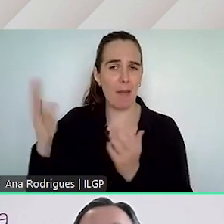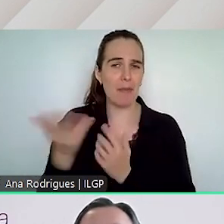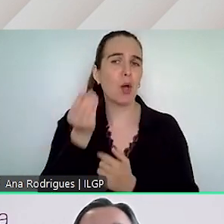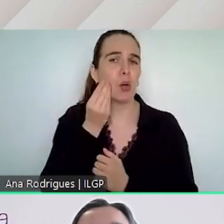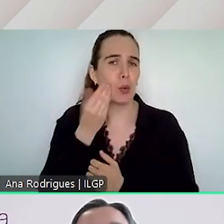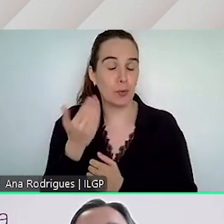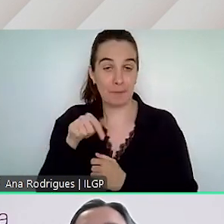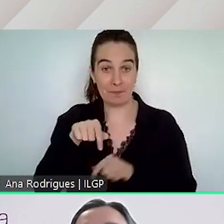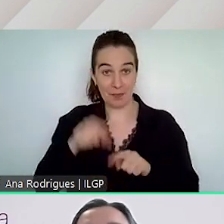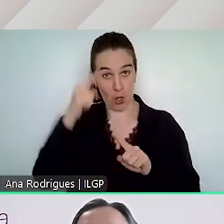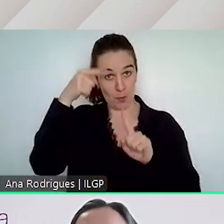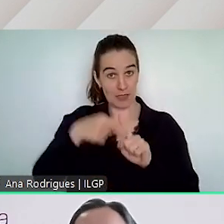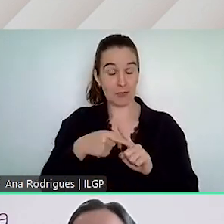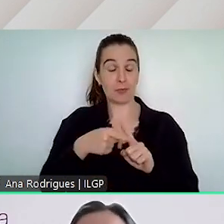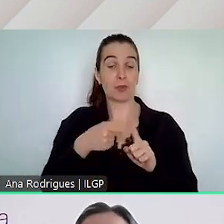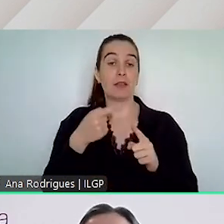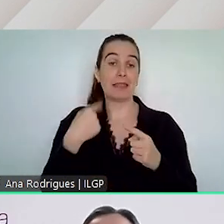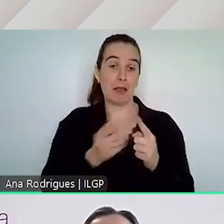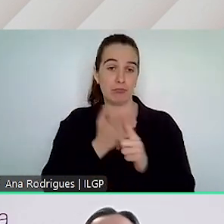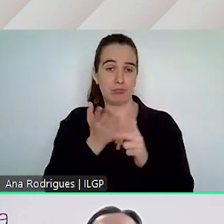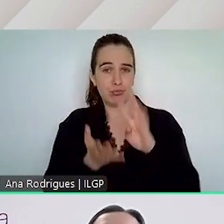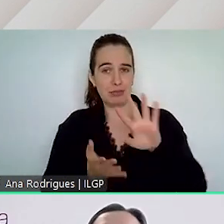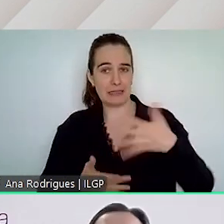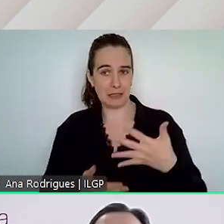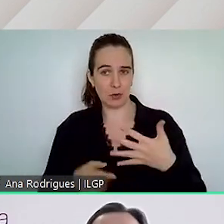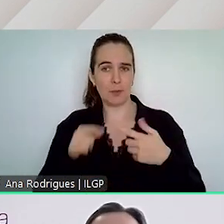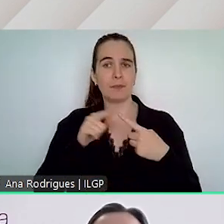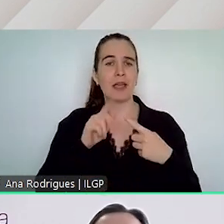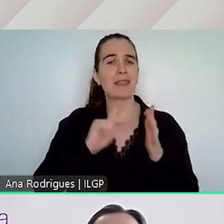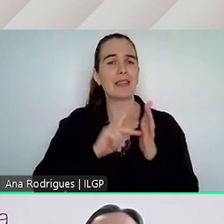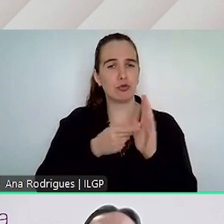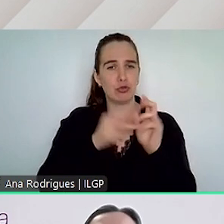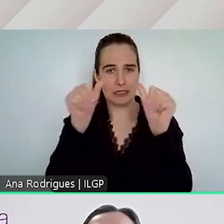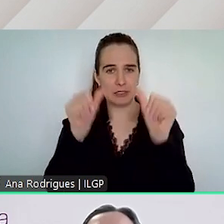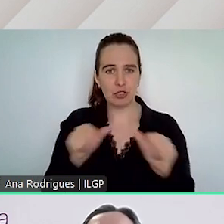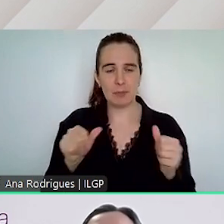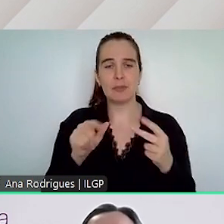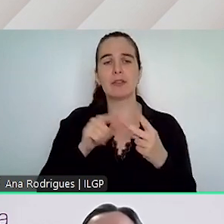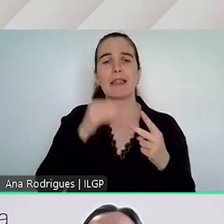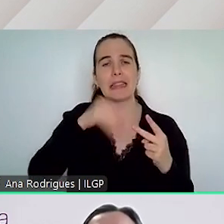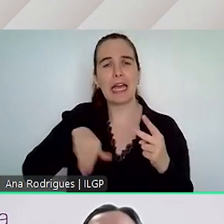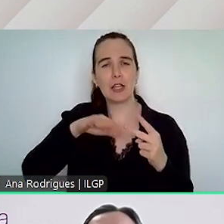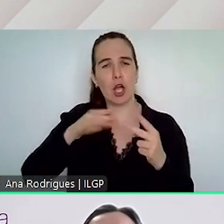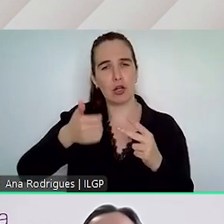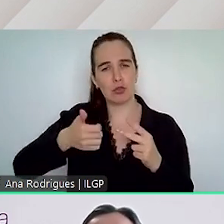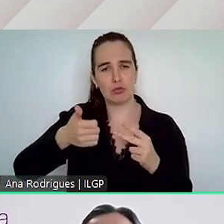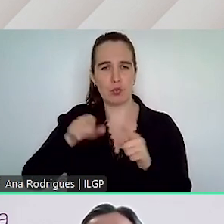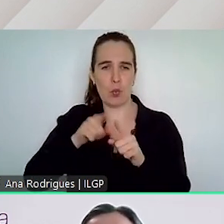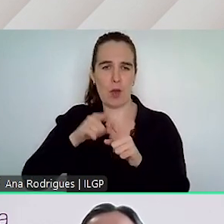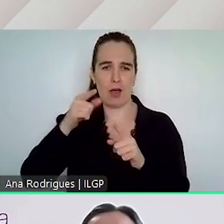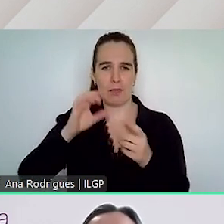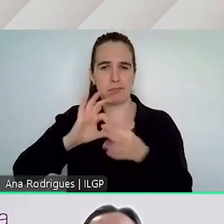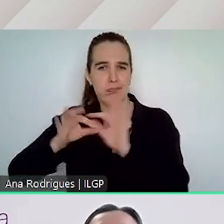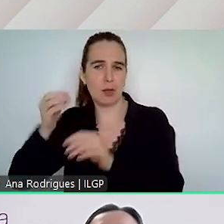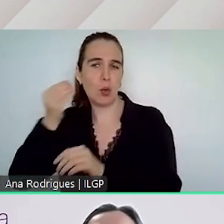edição organiza-se assim em 5 eixos temáticos: tecnologia e sistemas, territórios inteligentes e